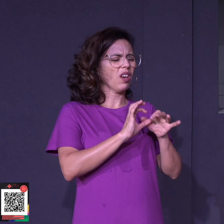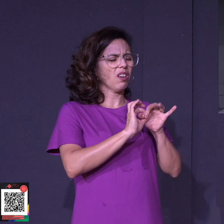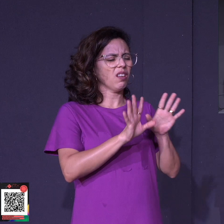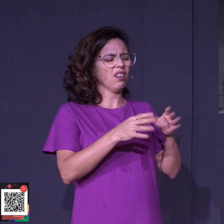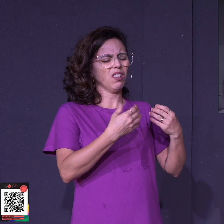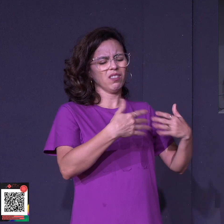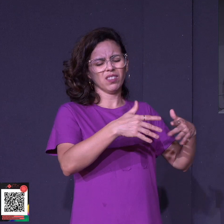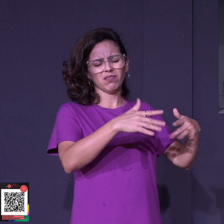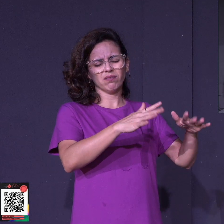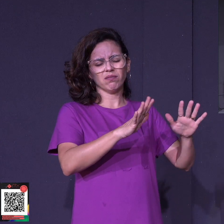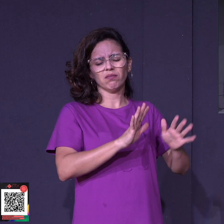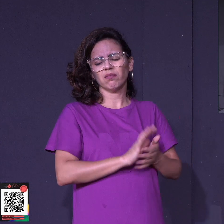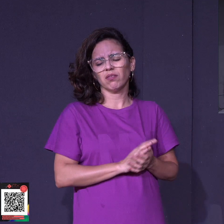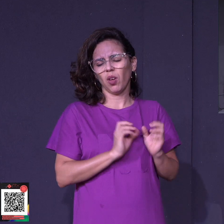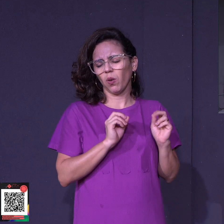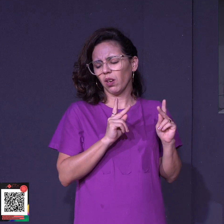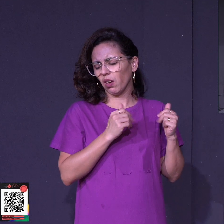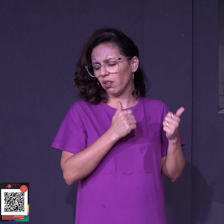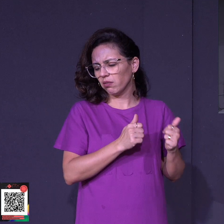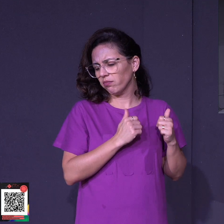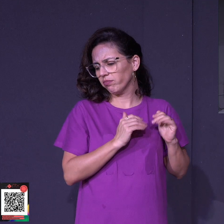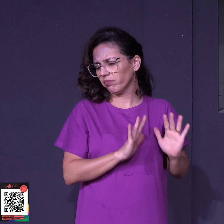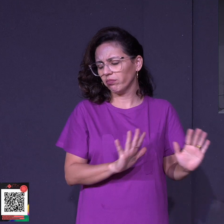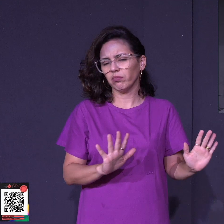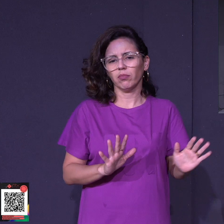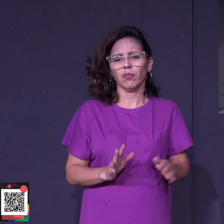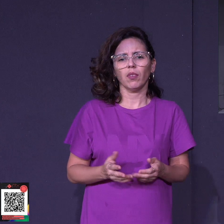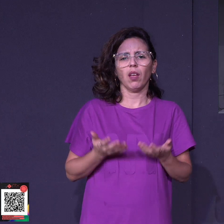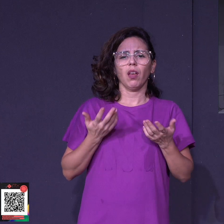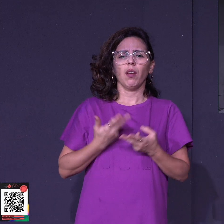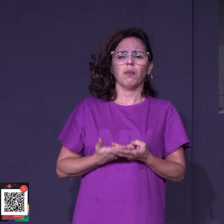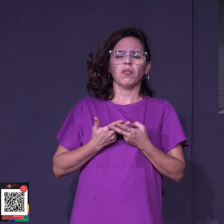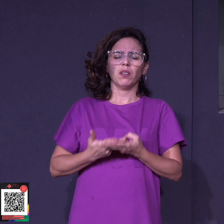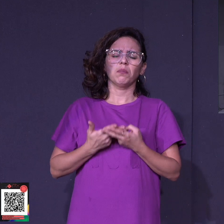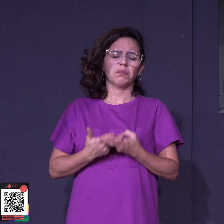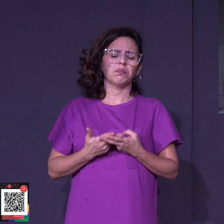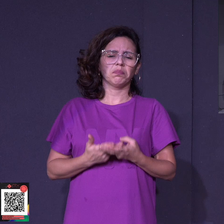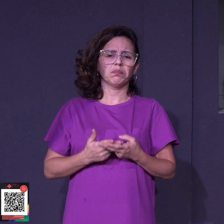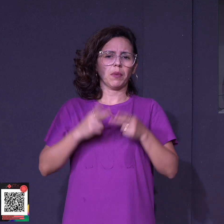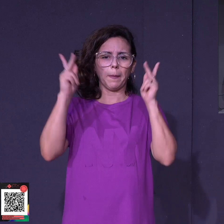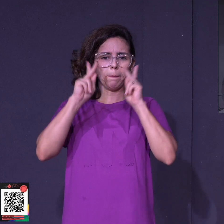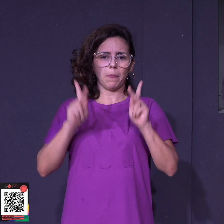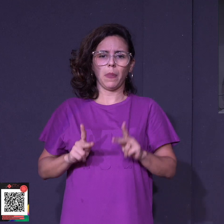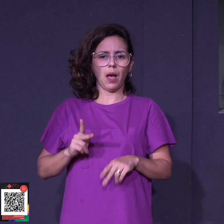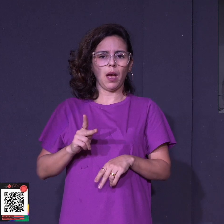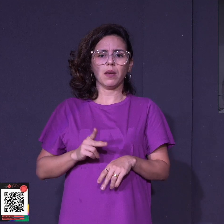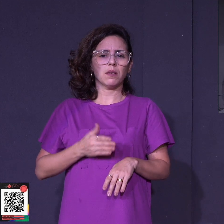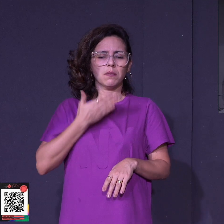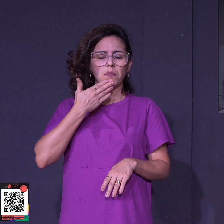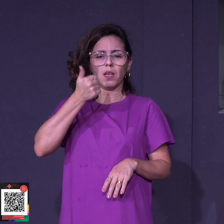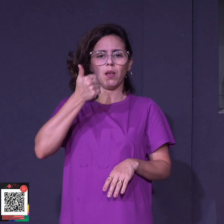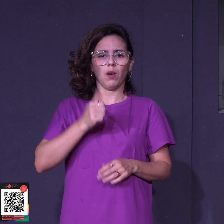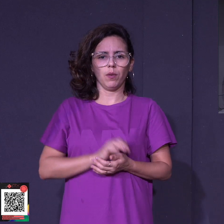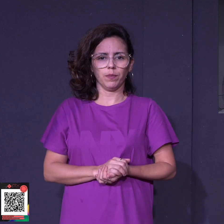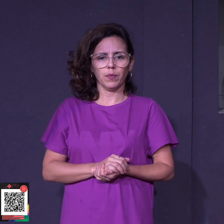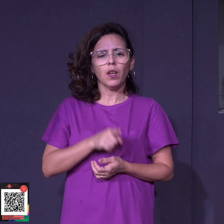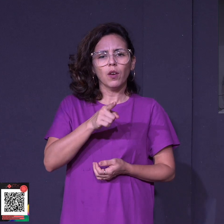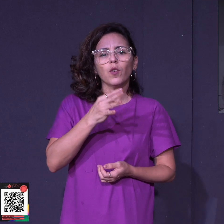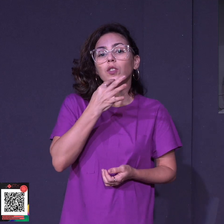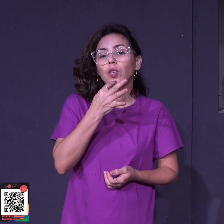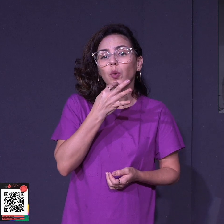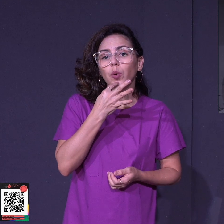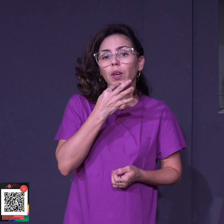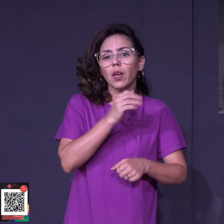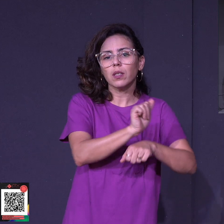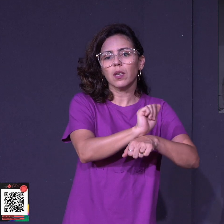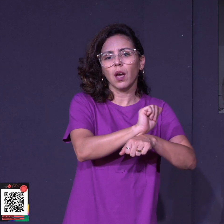abriu mão do direito que tinha. Quando eles se separam, por lei, Abraão deveria escolher primeiro.